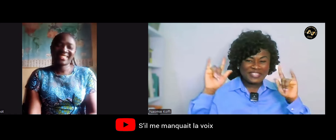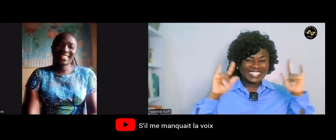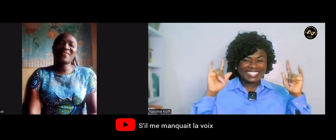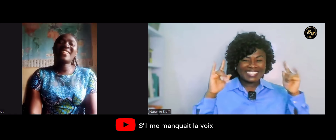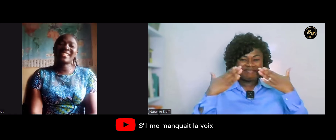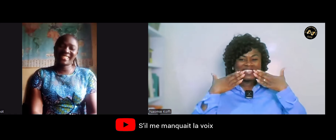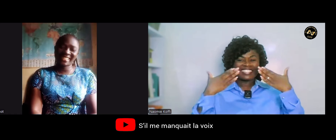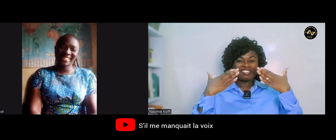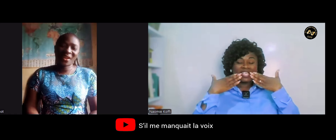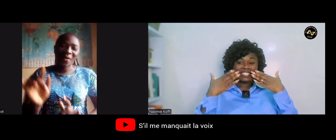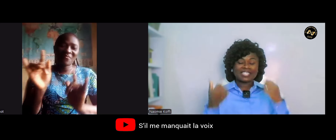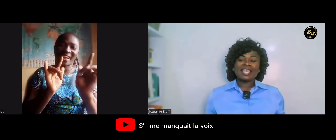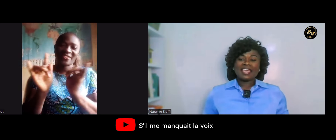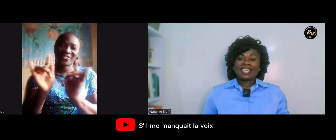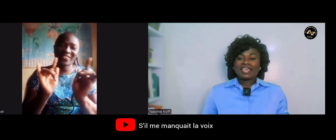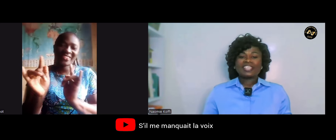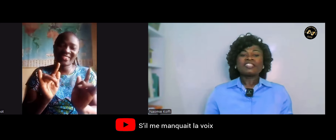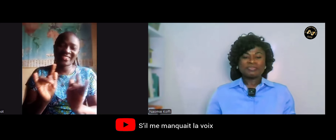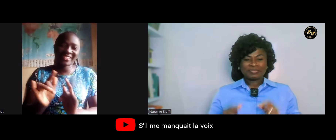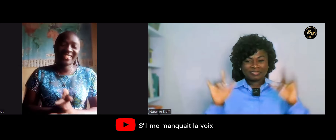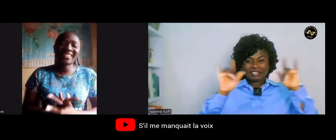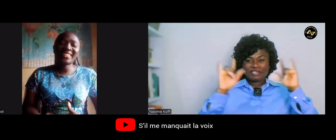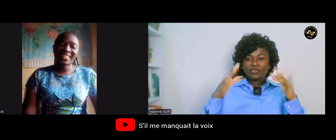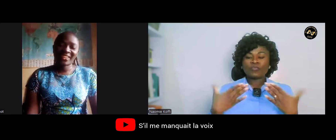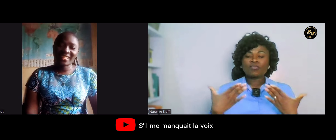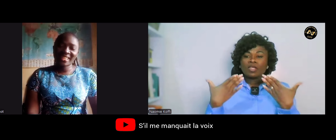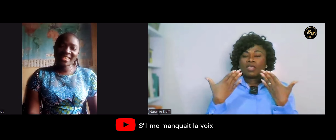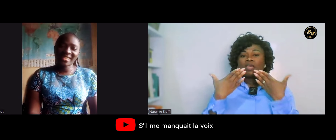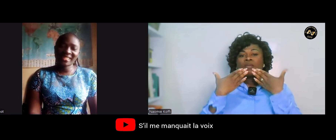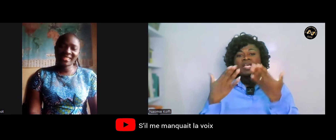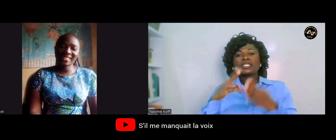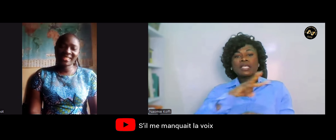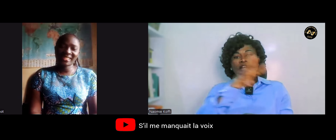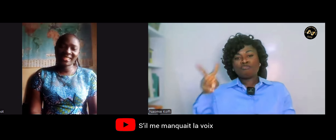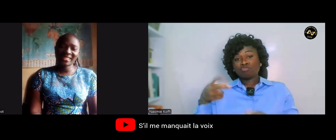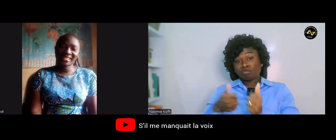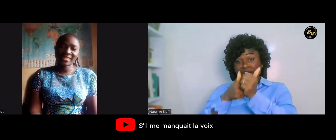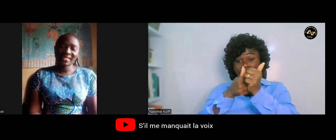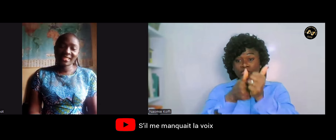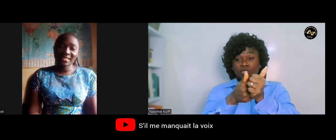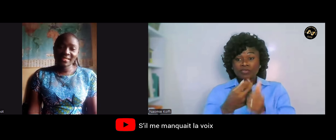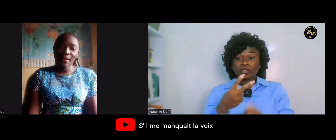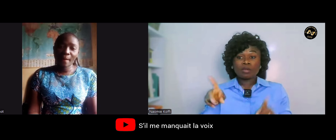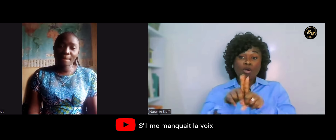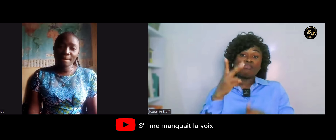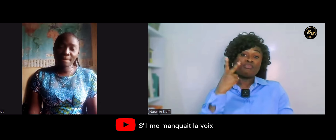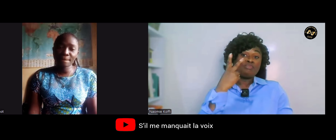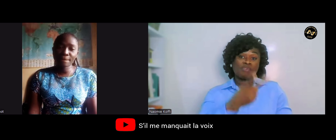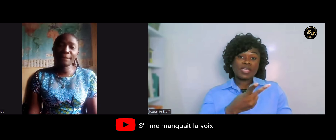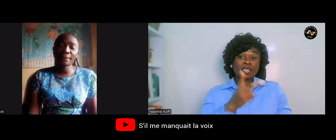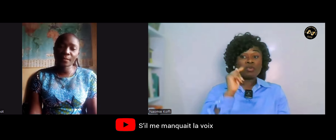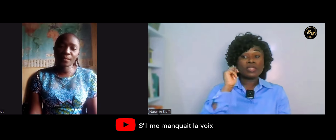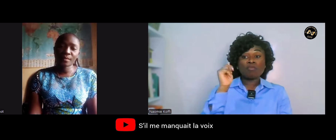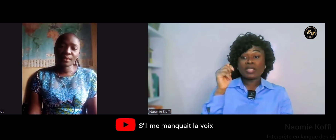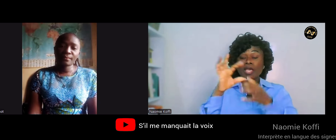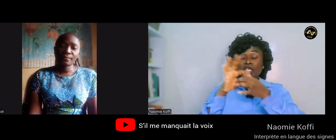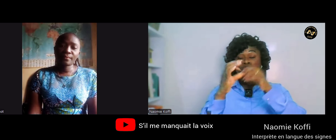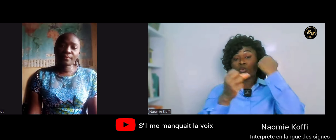you aussi. Merci, merci. Love you. Et merci à vous de nous avoir suivis. Comme vous le voyez,